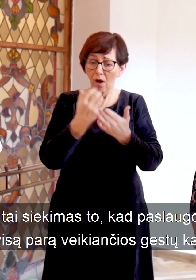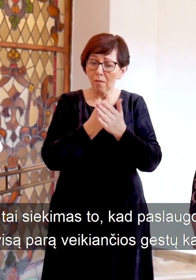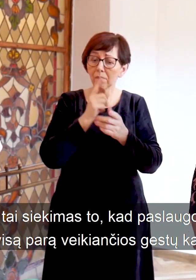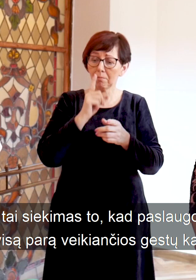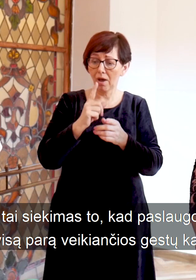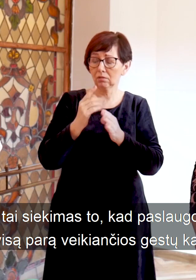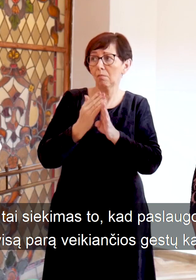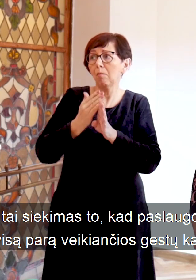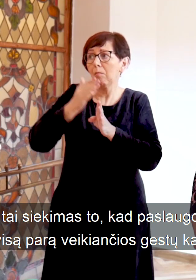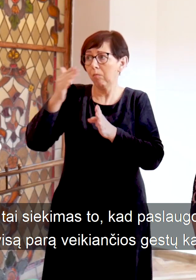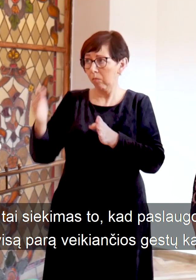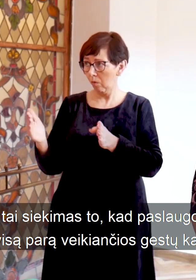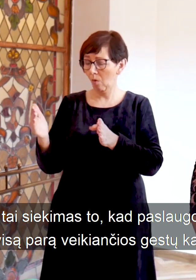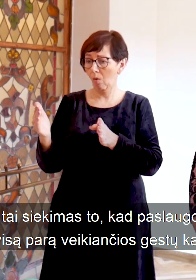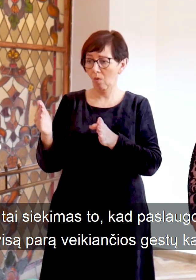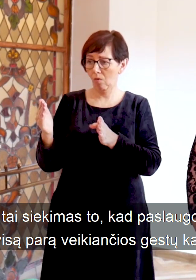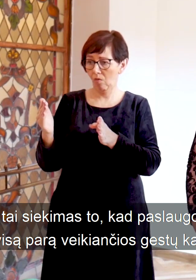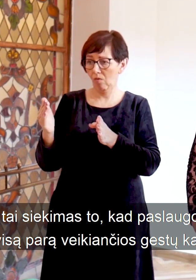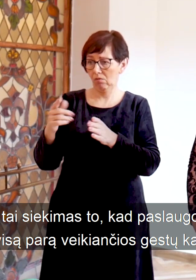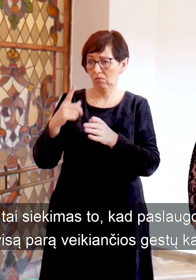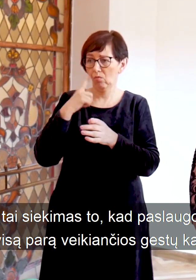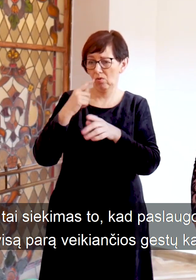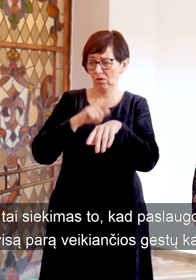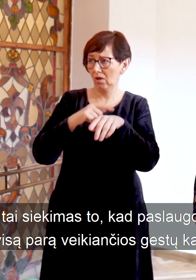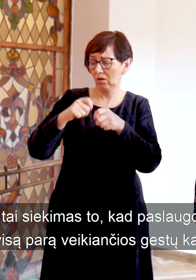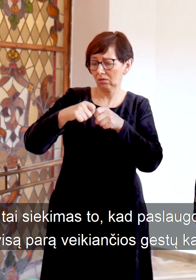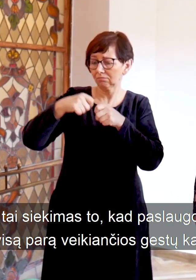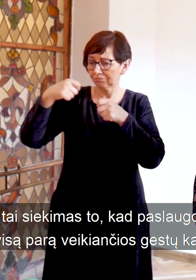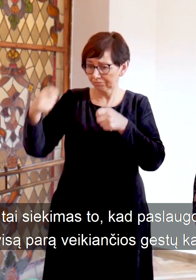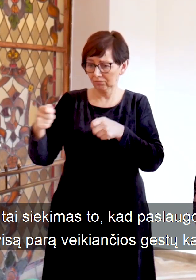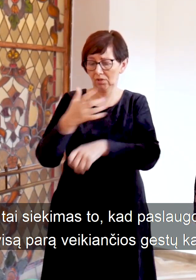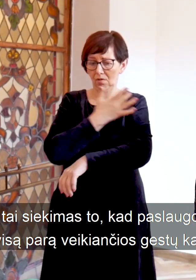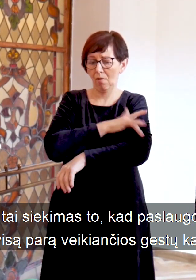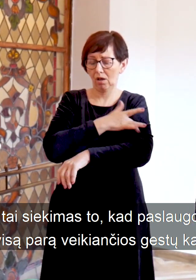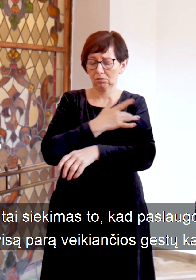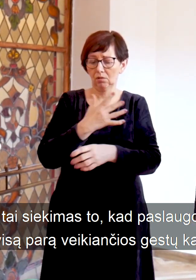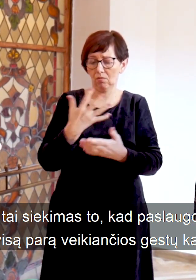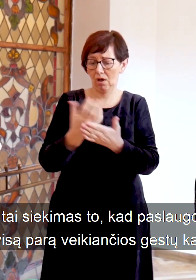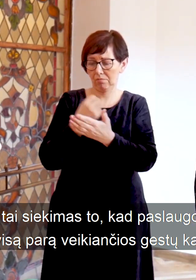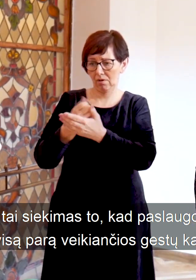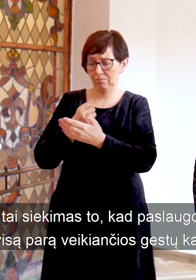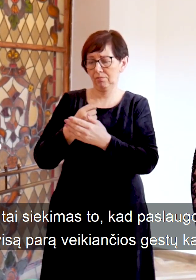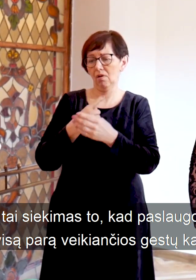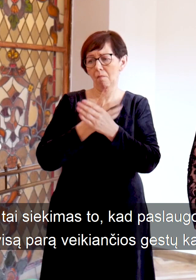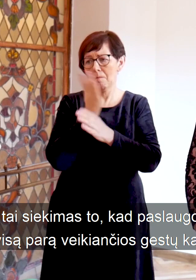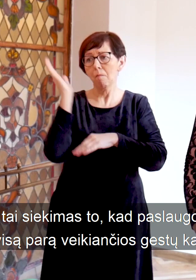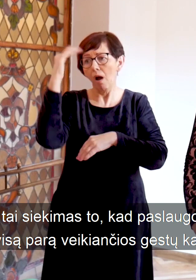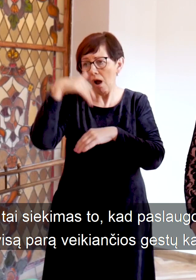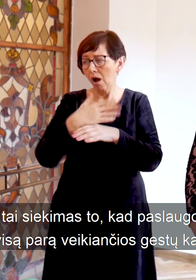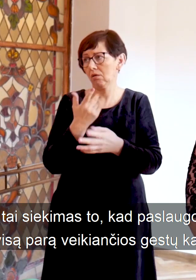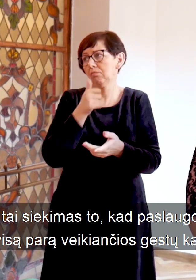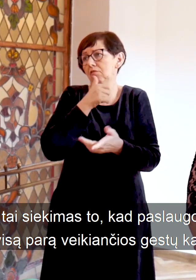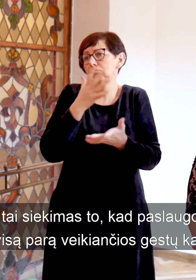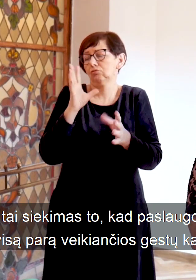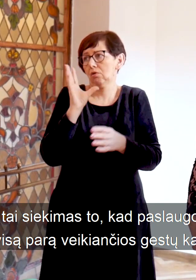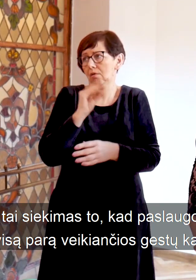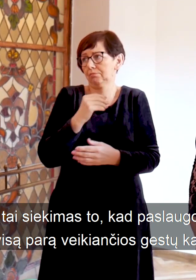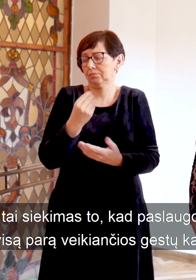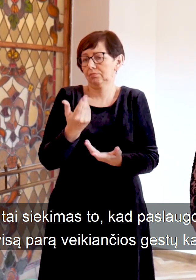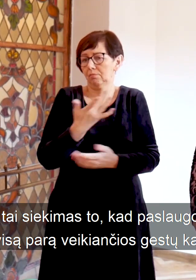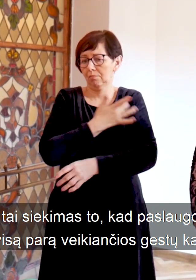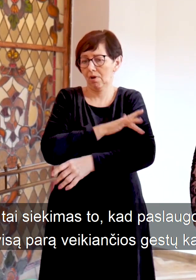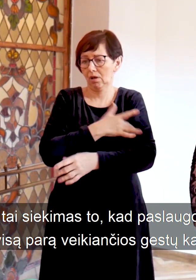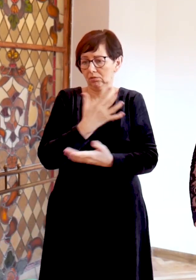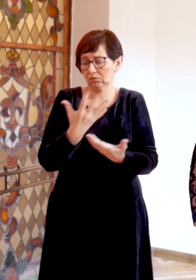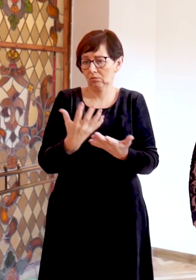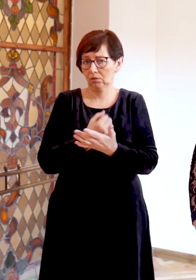jos būtų na, ilgesnės, kad galbūt būtų toksai visą parą veikiantis gestų kalbos